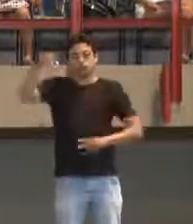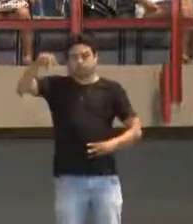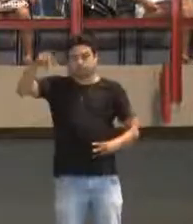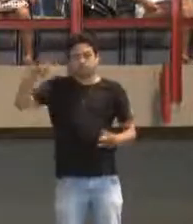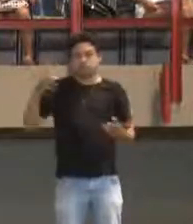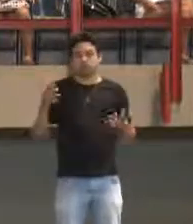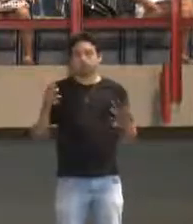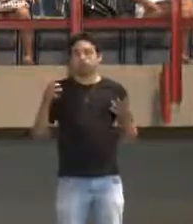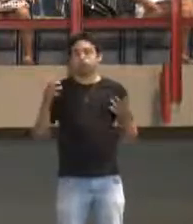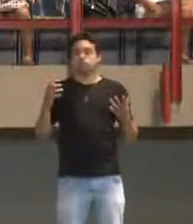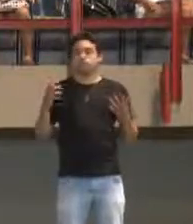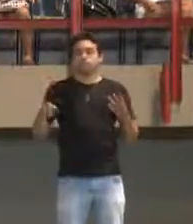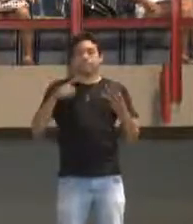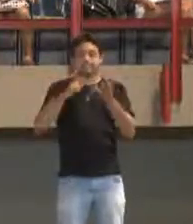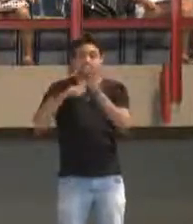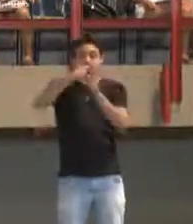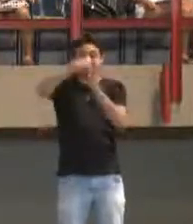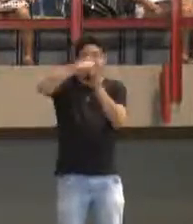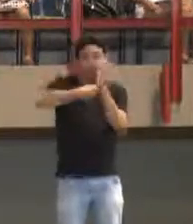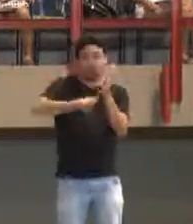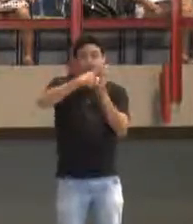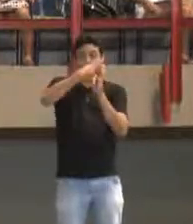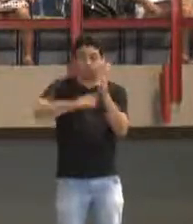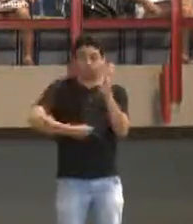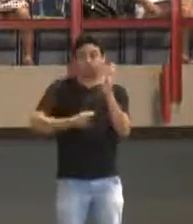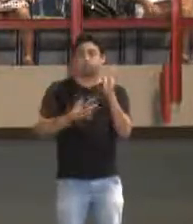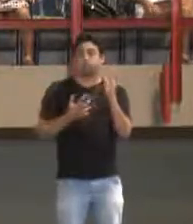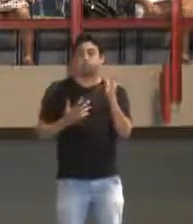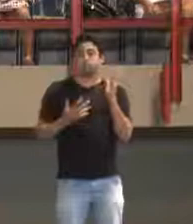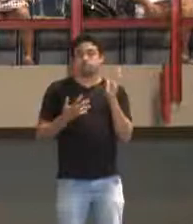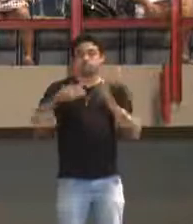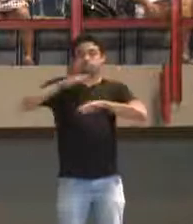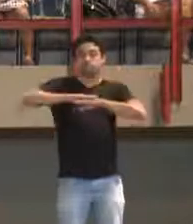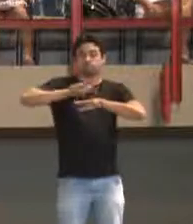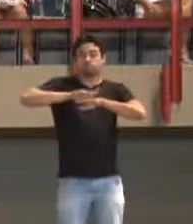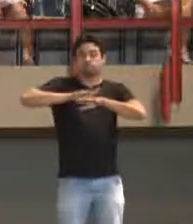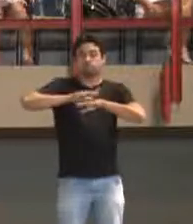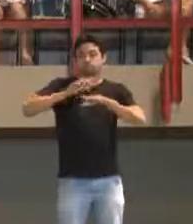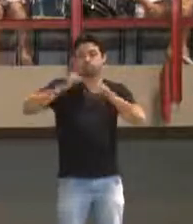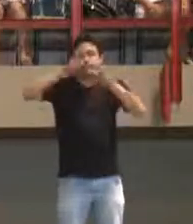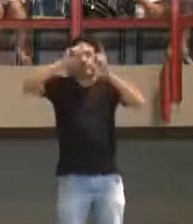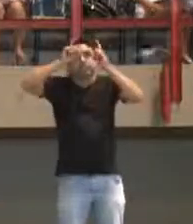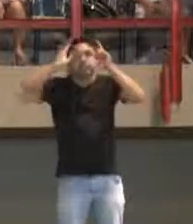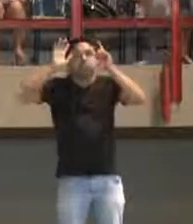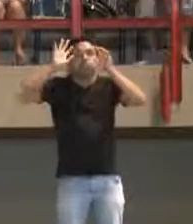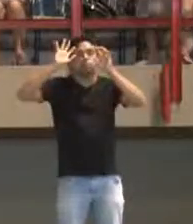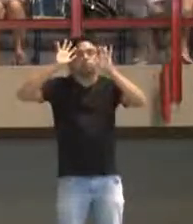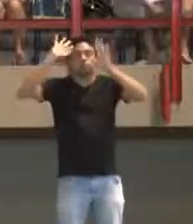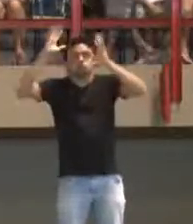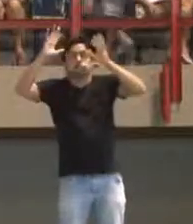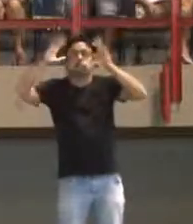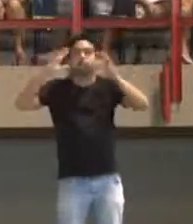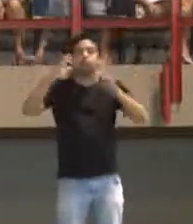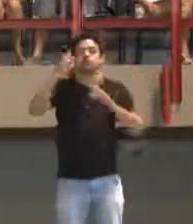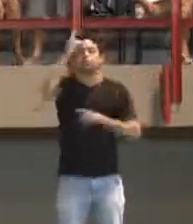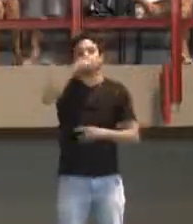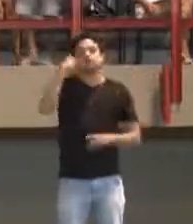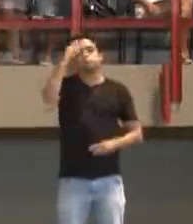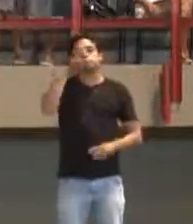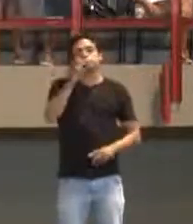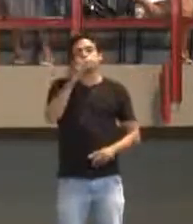matemática, e uma redação para você demorar 5 horas e meia fazendo